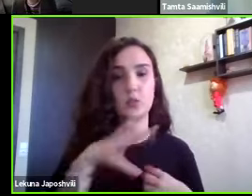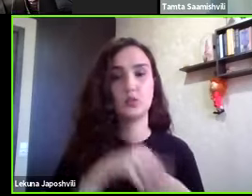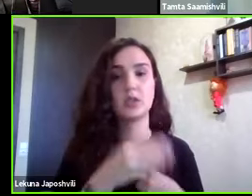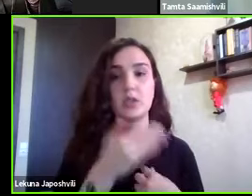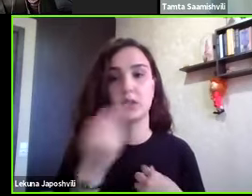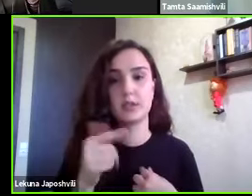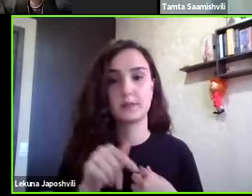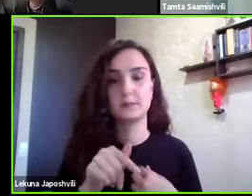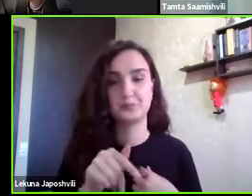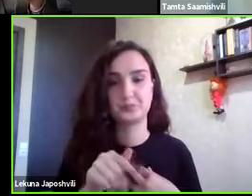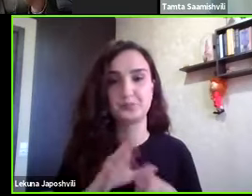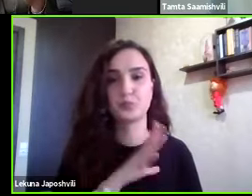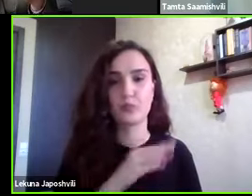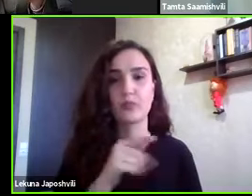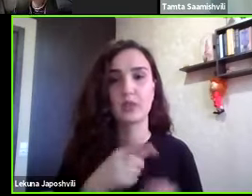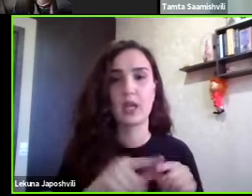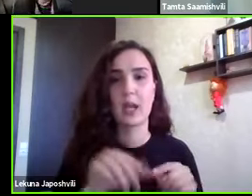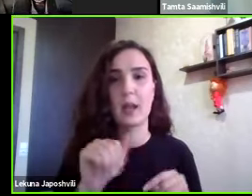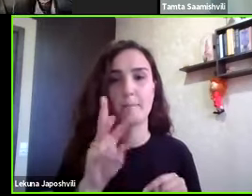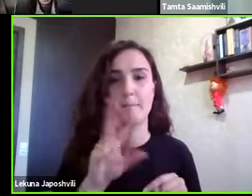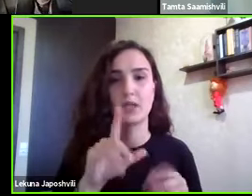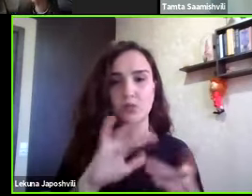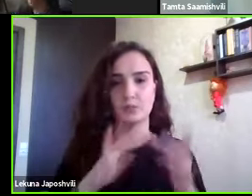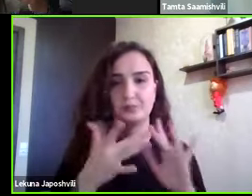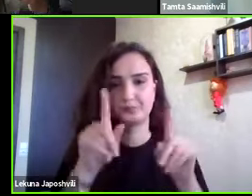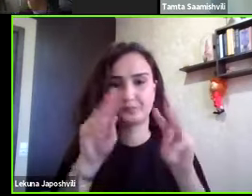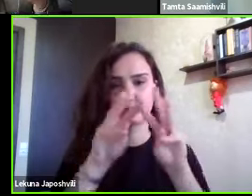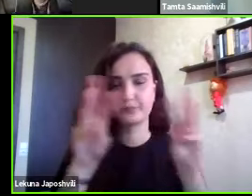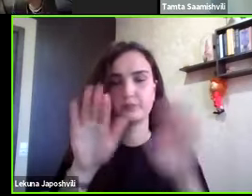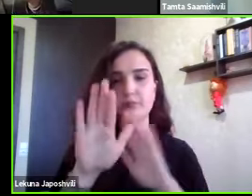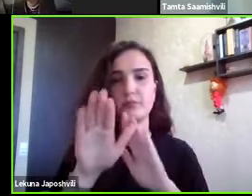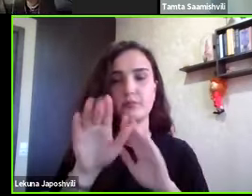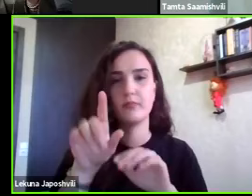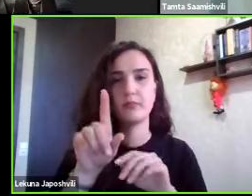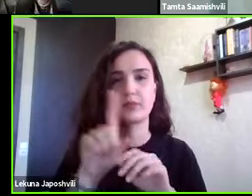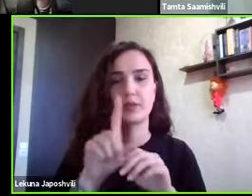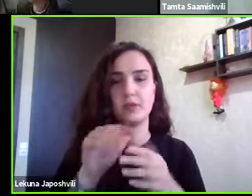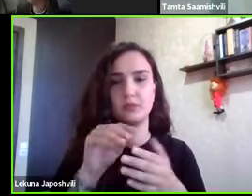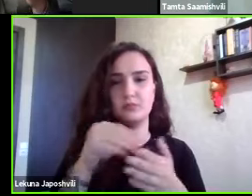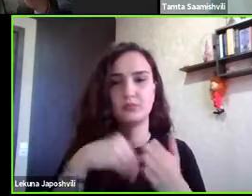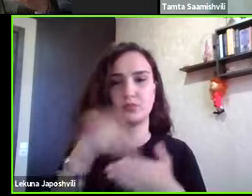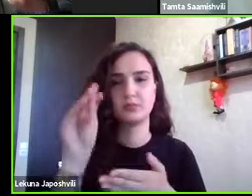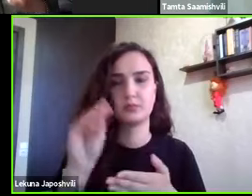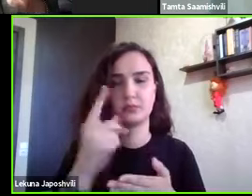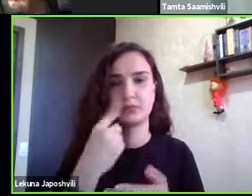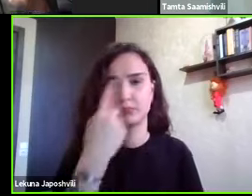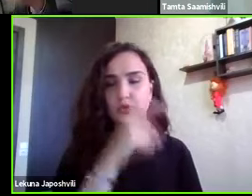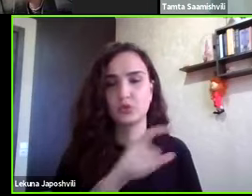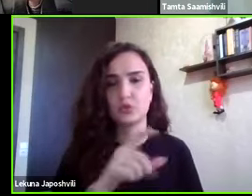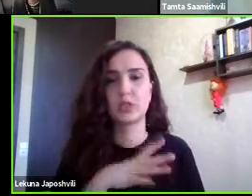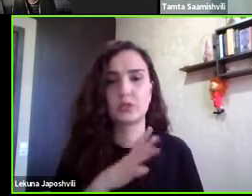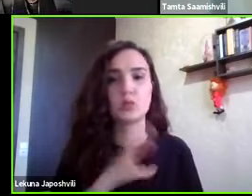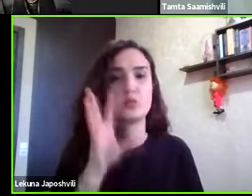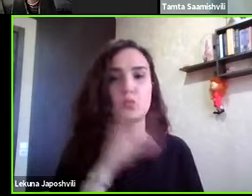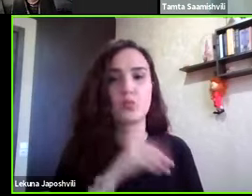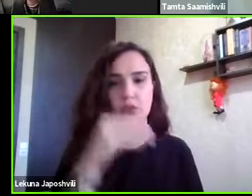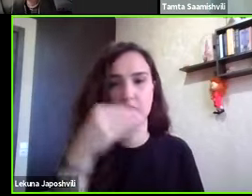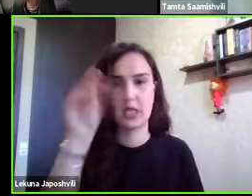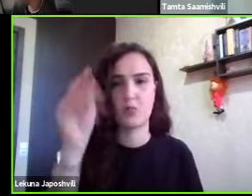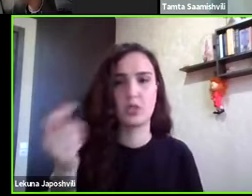არის, ხდებოდა ამაზონიდან გამოწერათან ერთმა ორმა პიროვნება საქართველოშიც მოასწრო და